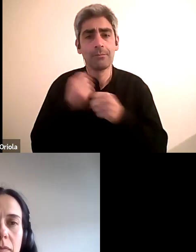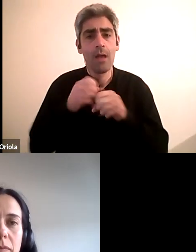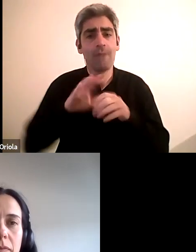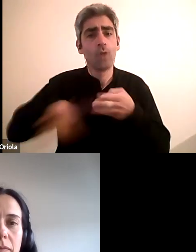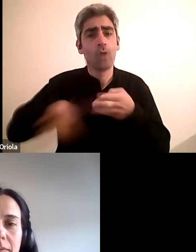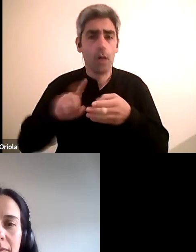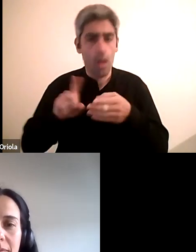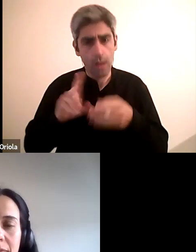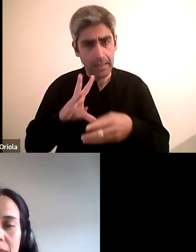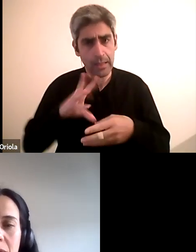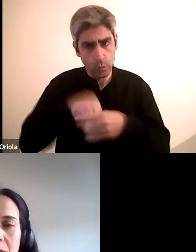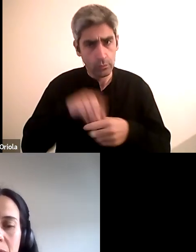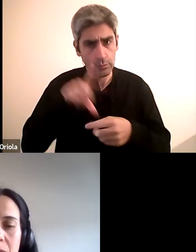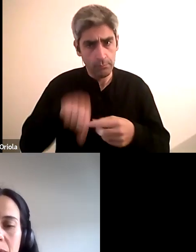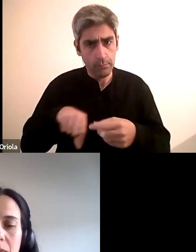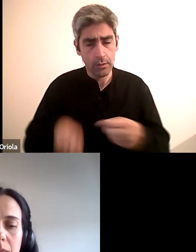E, portanto,